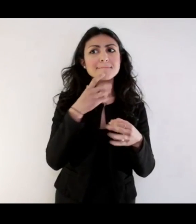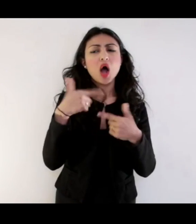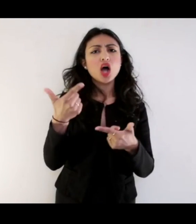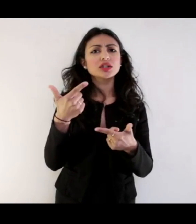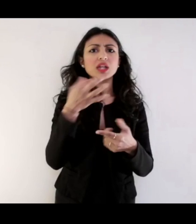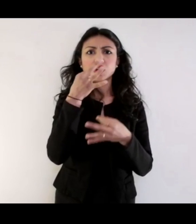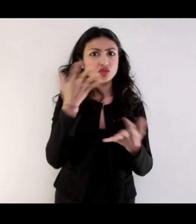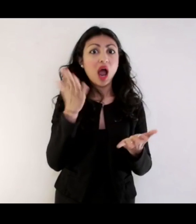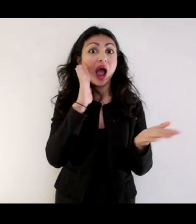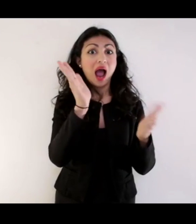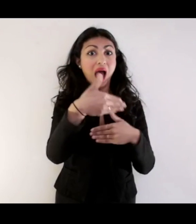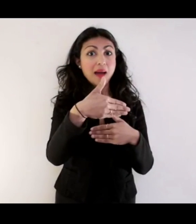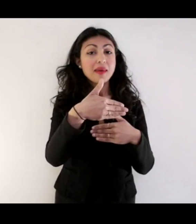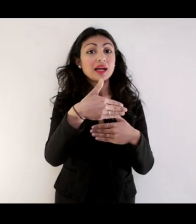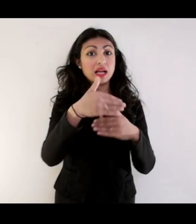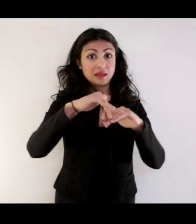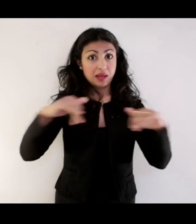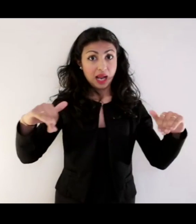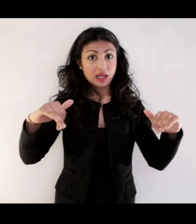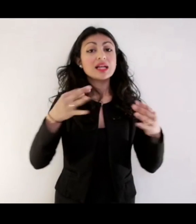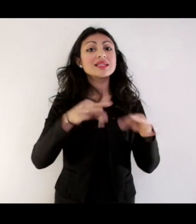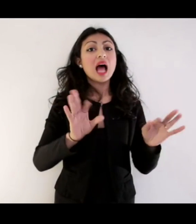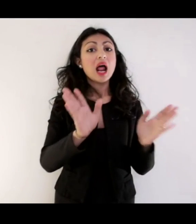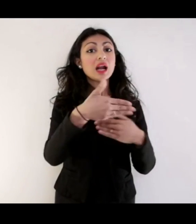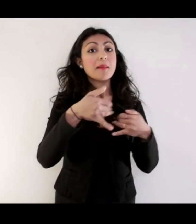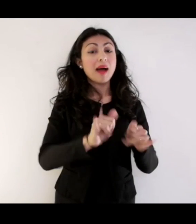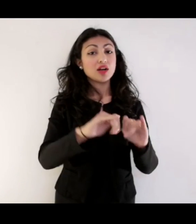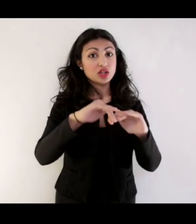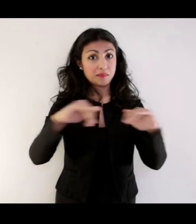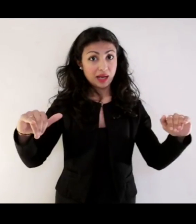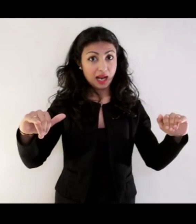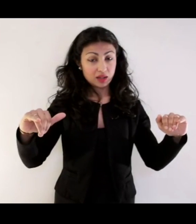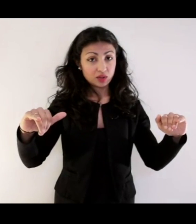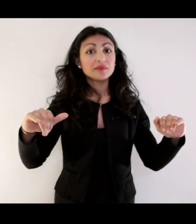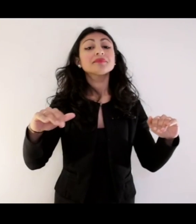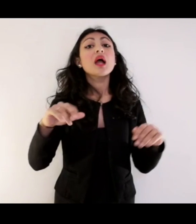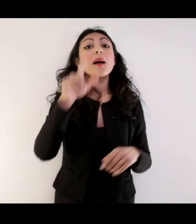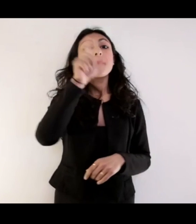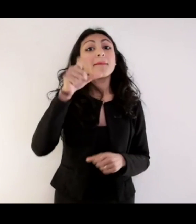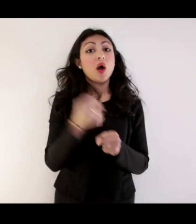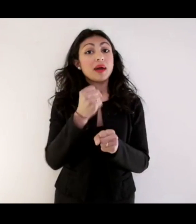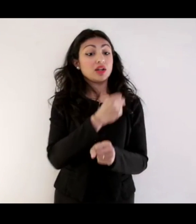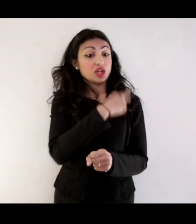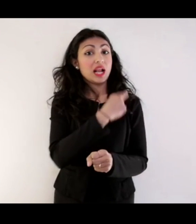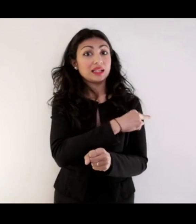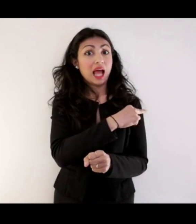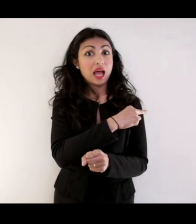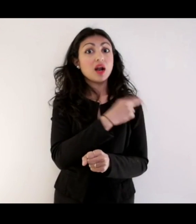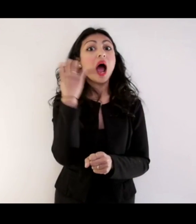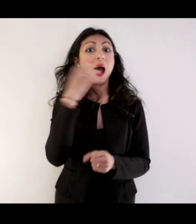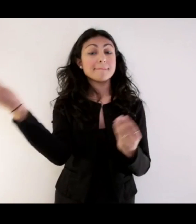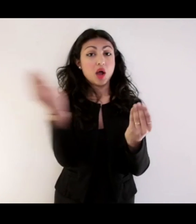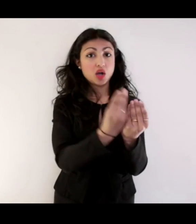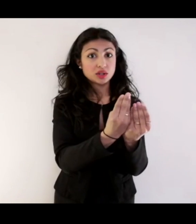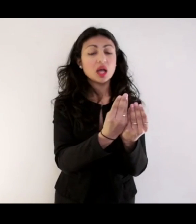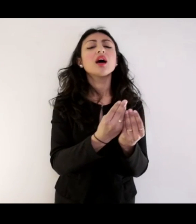camere separate, sale parto separate, personale dedicato, sistemi di protezione ad hoc per il personale e per